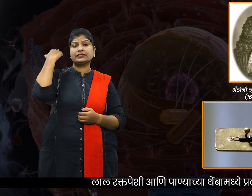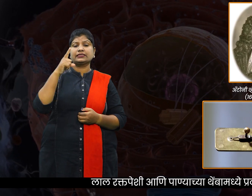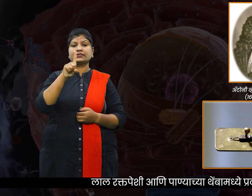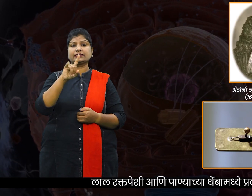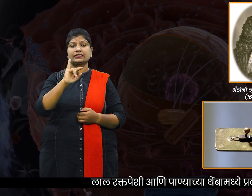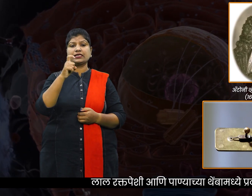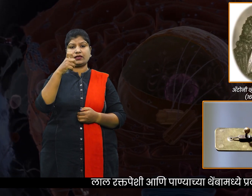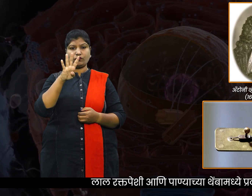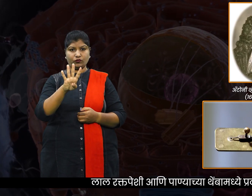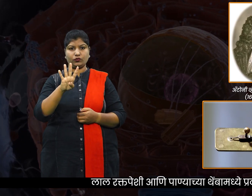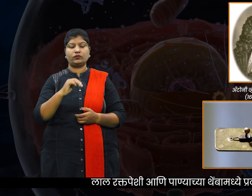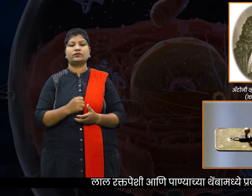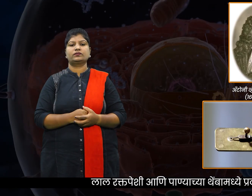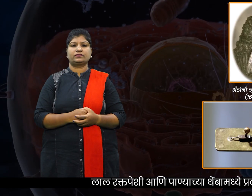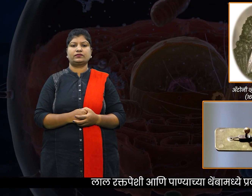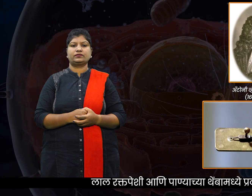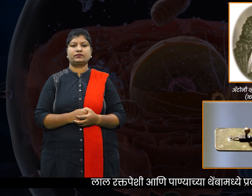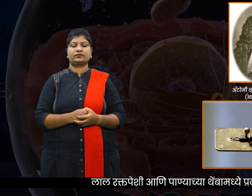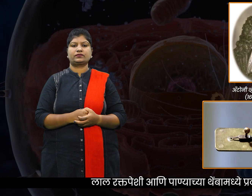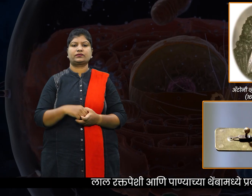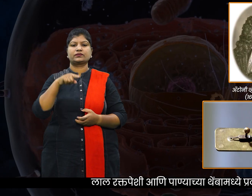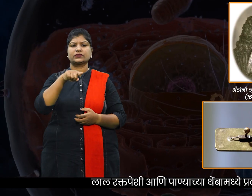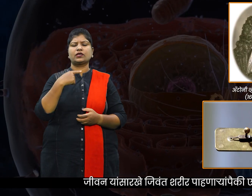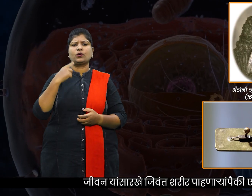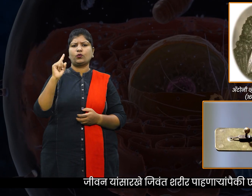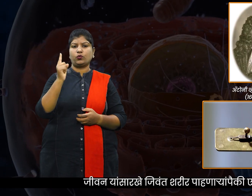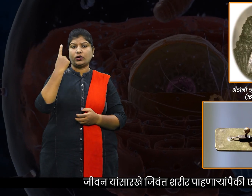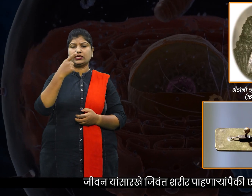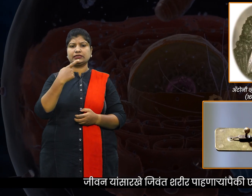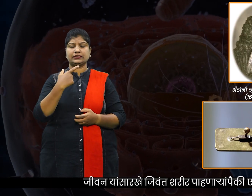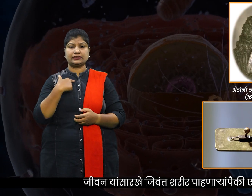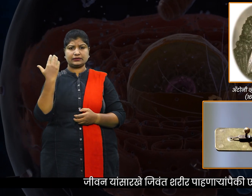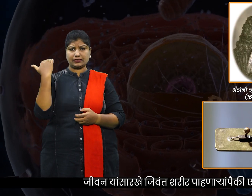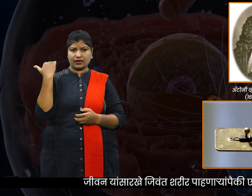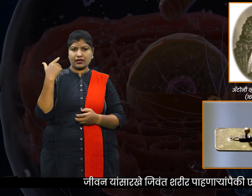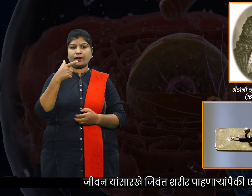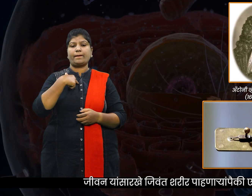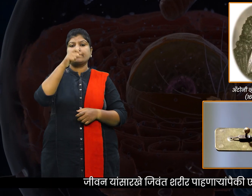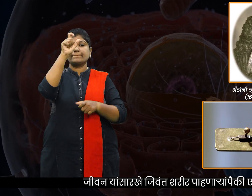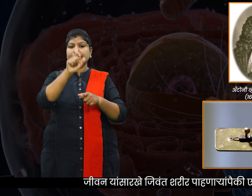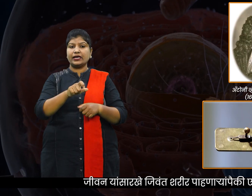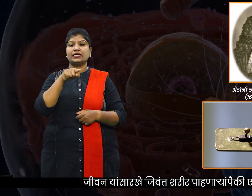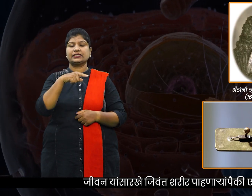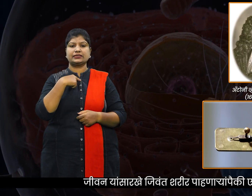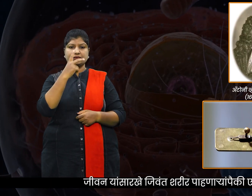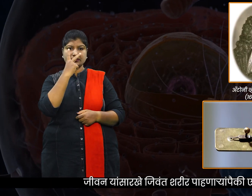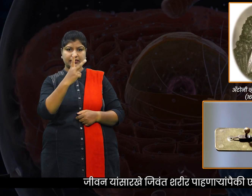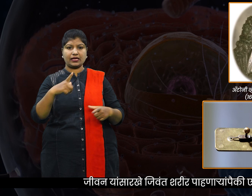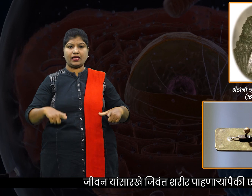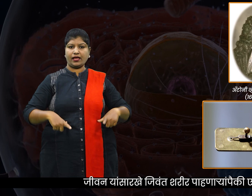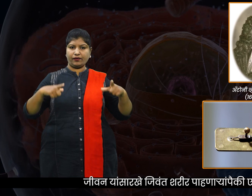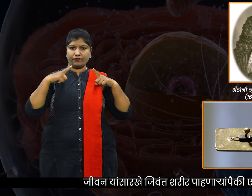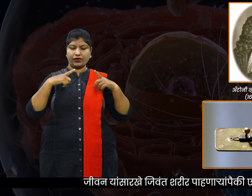पेशी, लाल रक्तपेशी आणि पाण्याच्या थेंबांमध्ये प्रवाहित जीवन यांसारखे जिवंत शरीर पाहणाऱ्यांपैकी एक